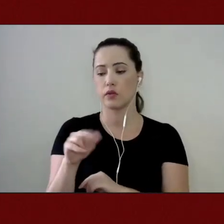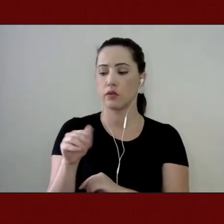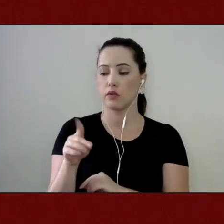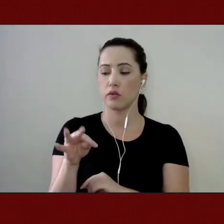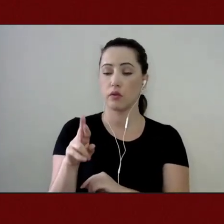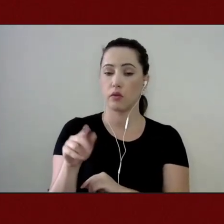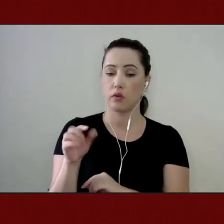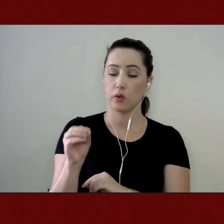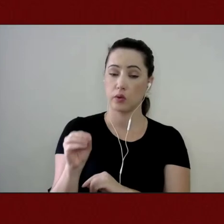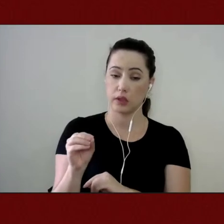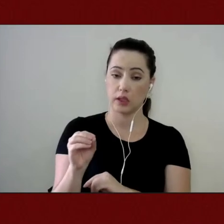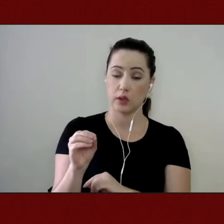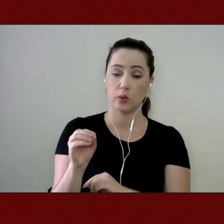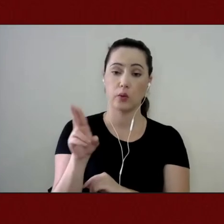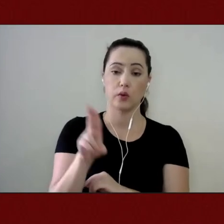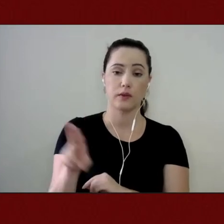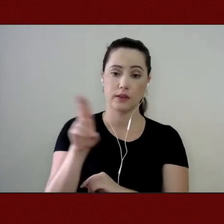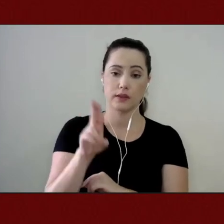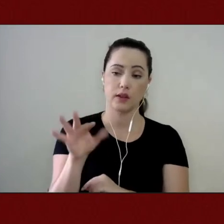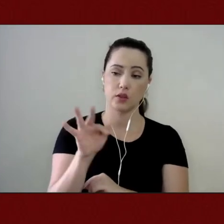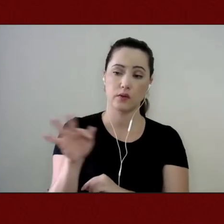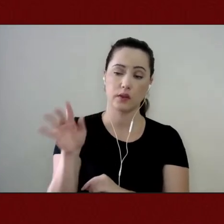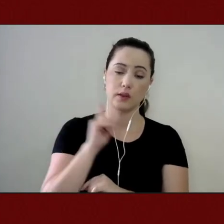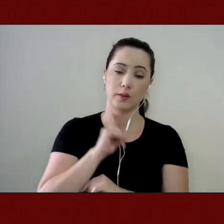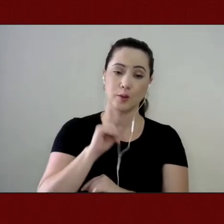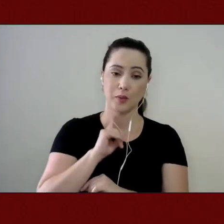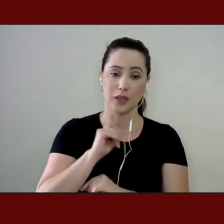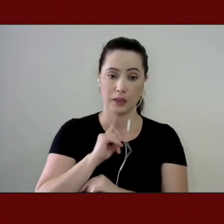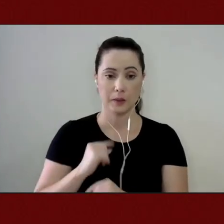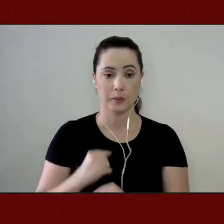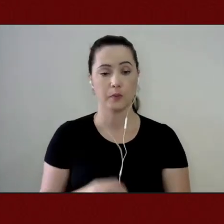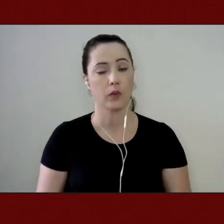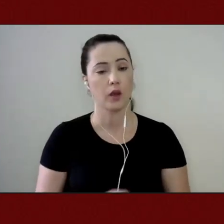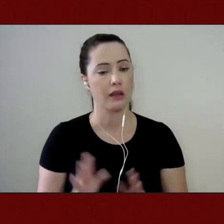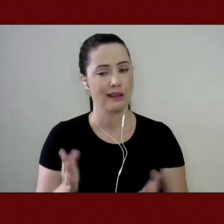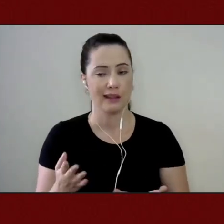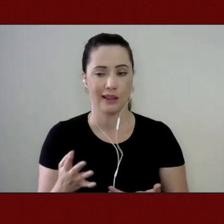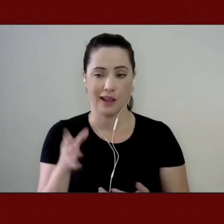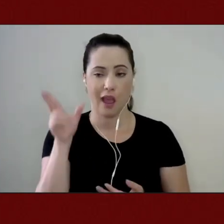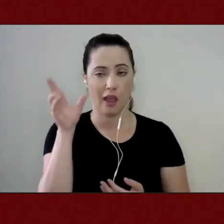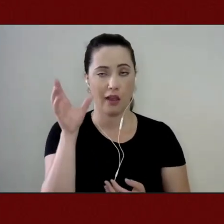Minas Gerais. É interessante que o único que teve a trajetória dentro do